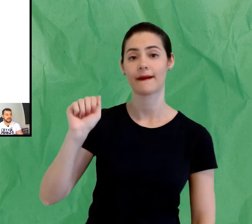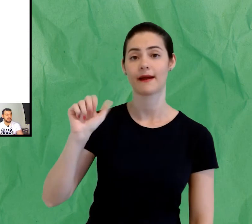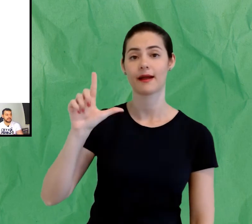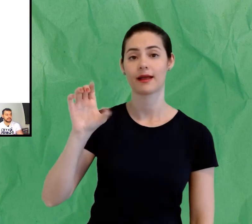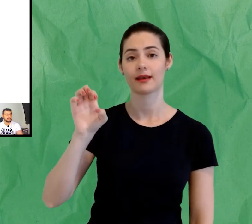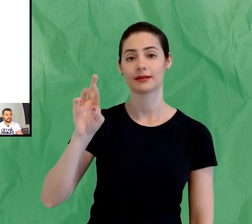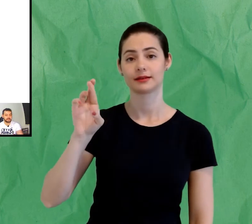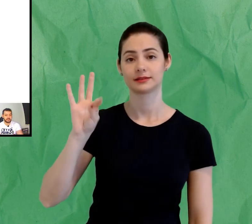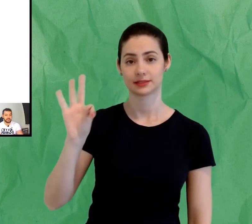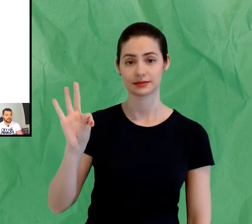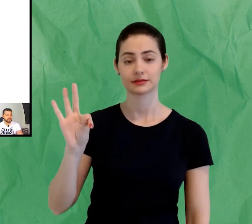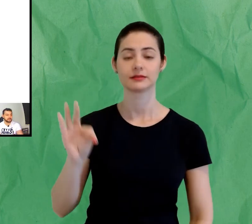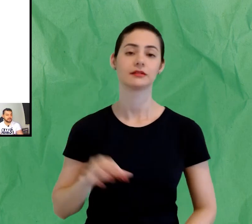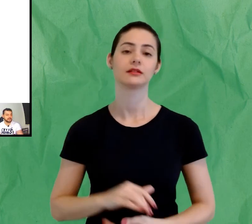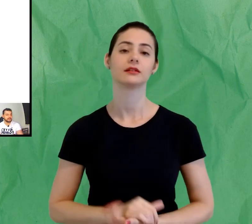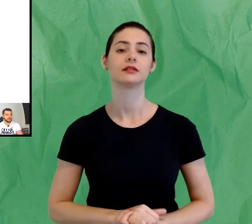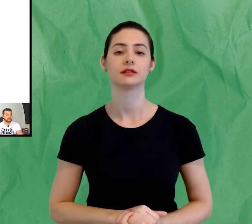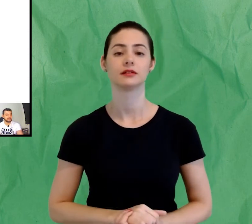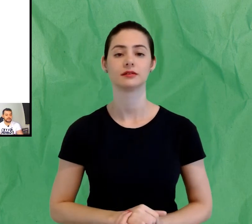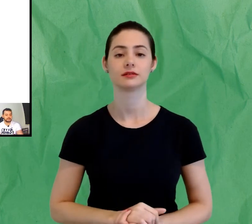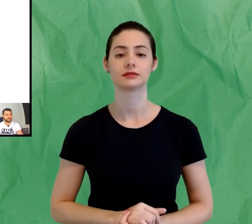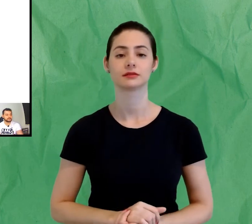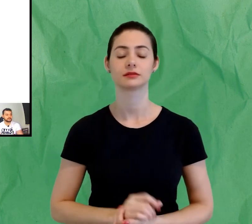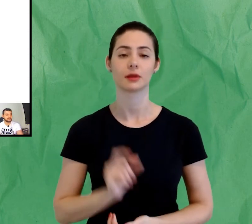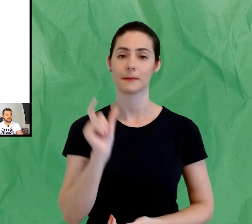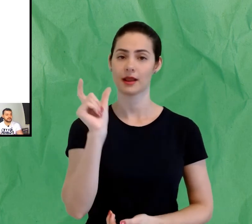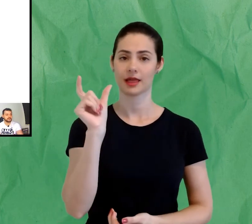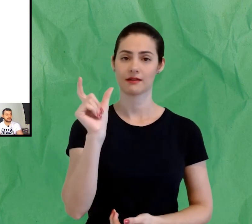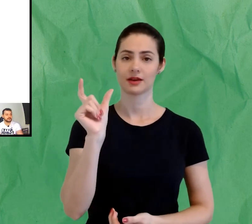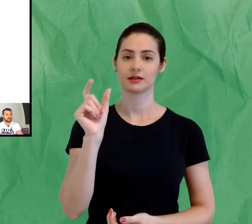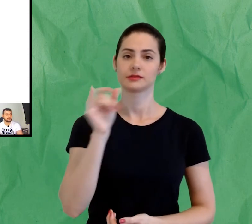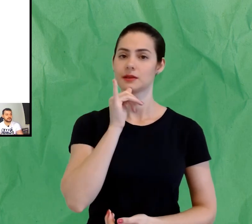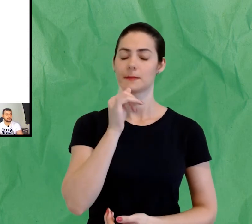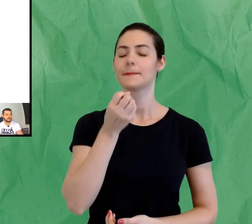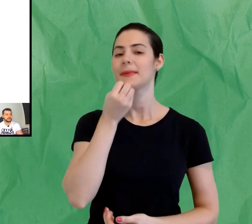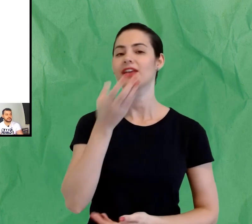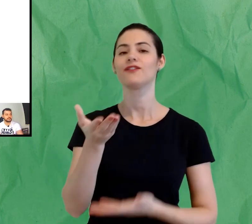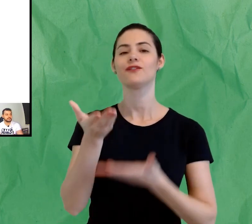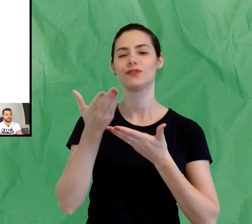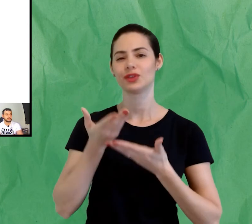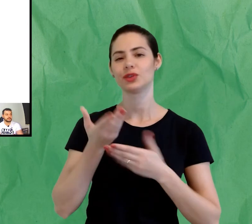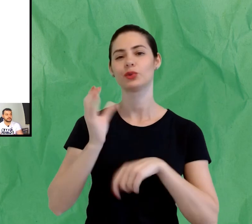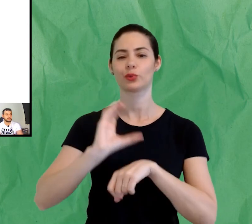tenho um alert aqui, eu estou falando o seguinte: bem-vindo ao curso de